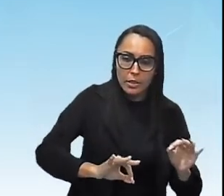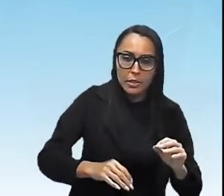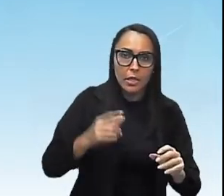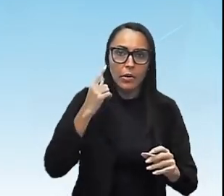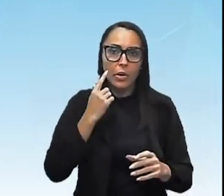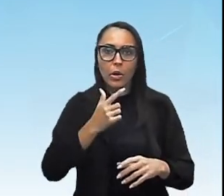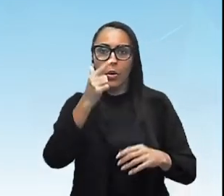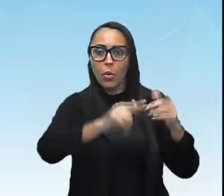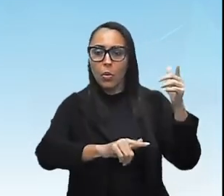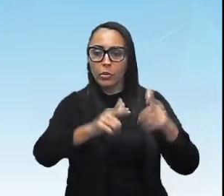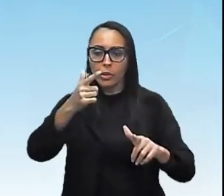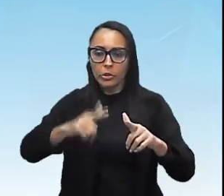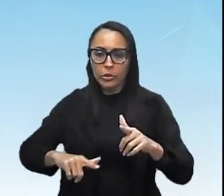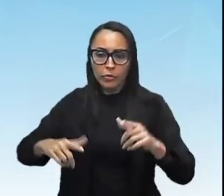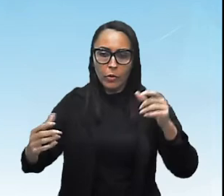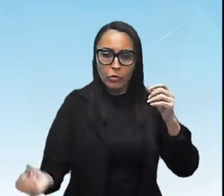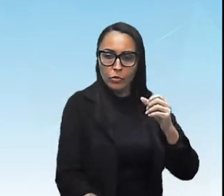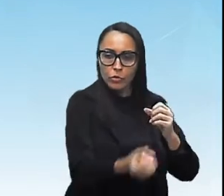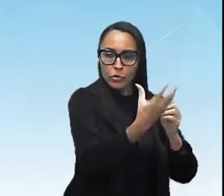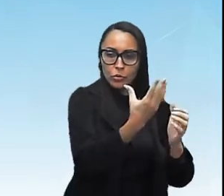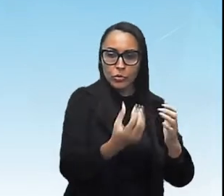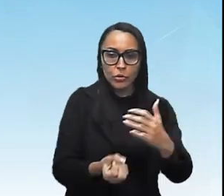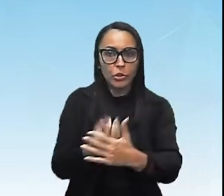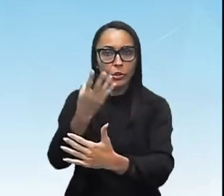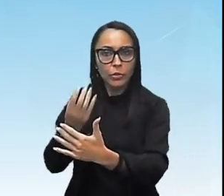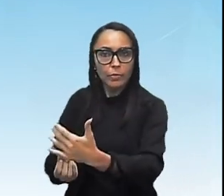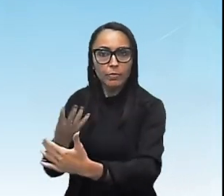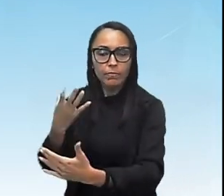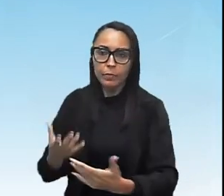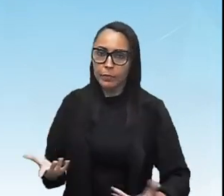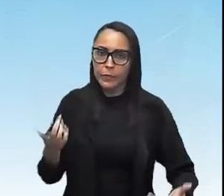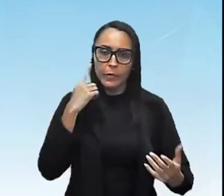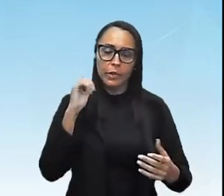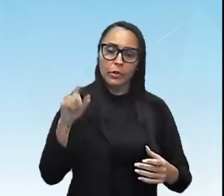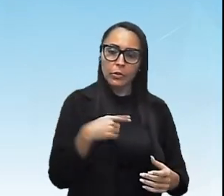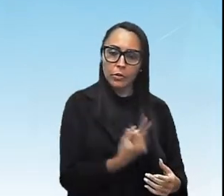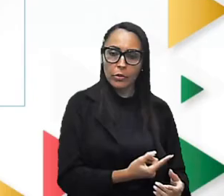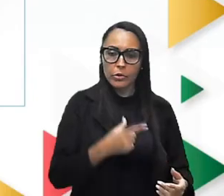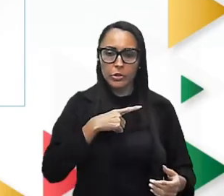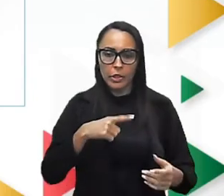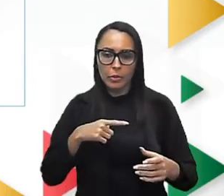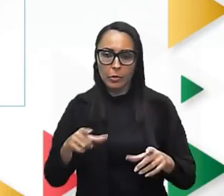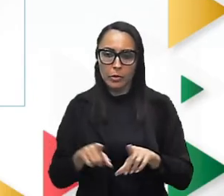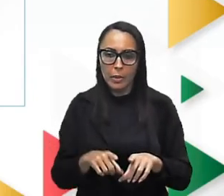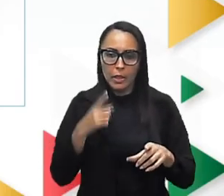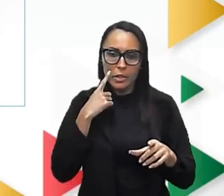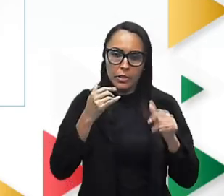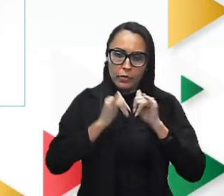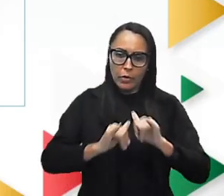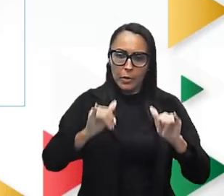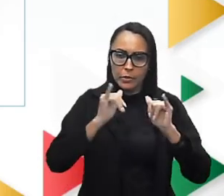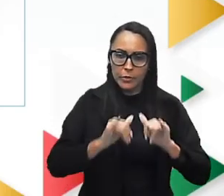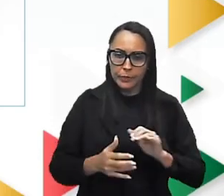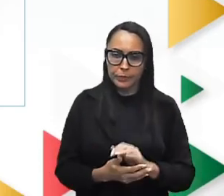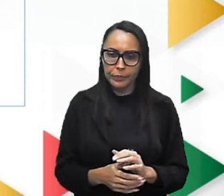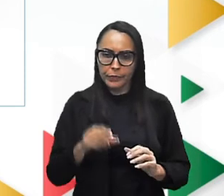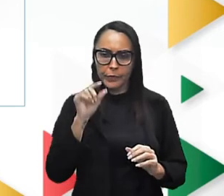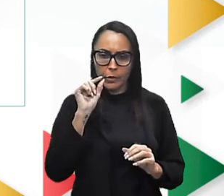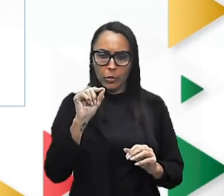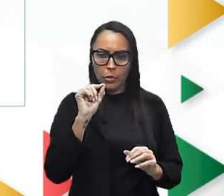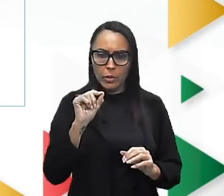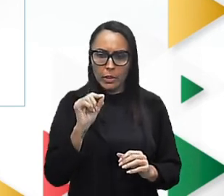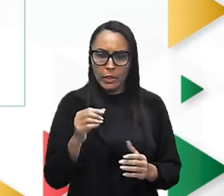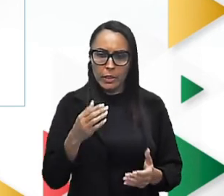vão derivar dela. E aqui nós temos na tela mais informações. O que é a palavra? Há